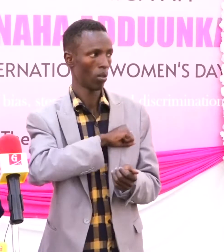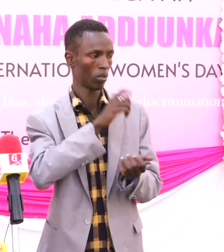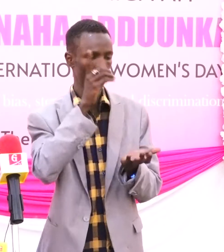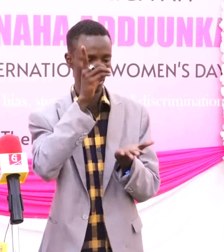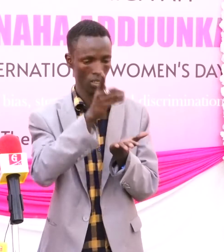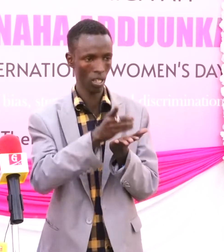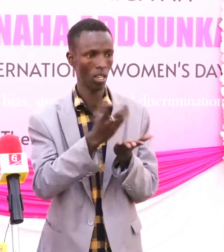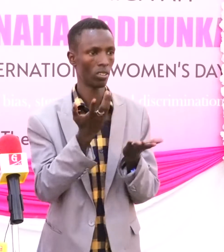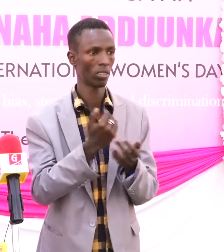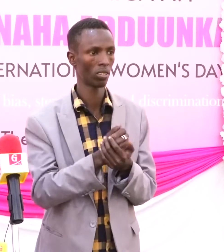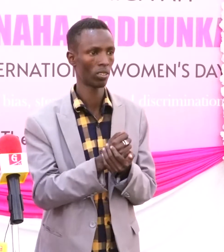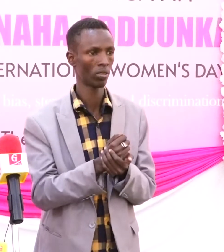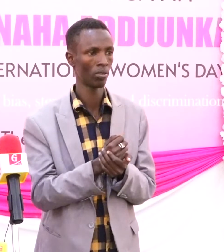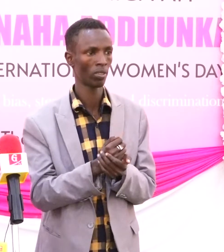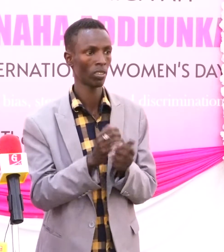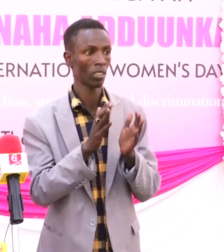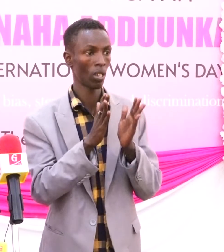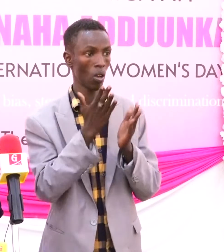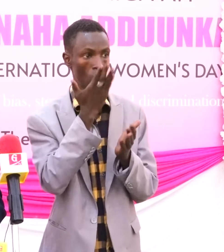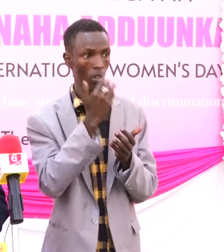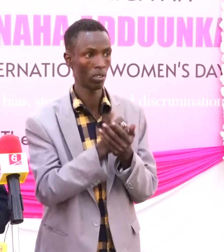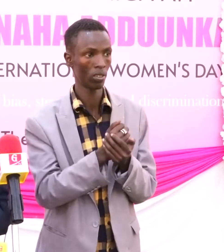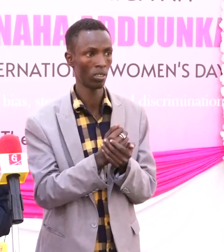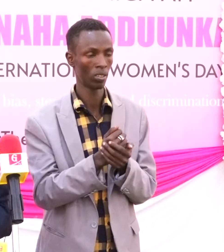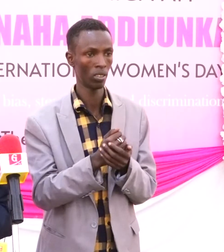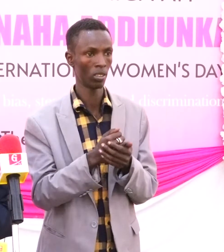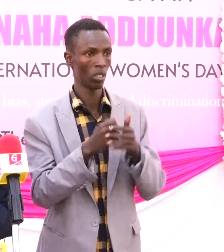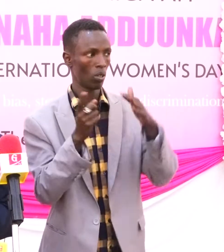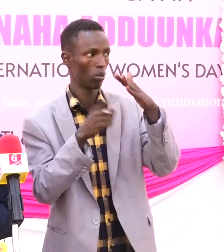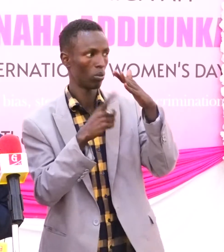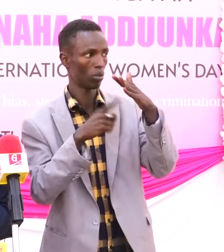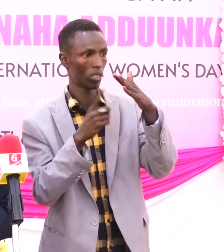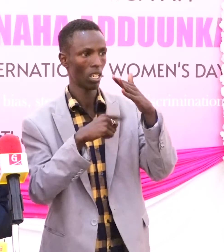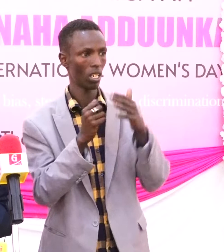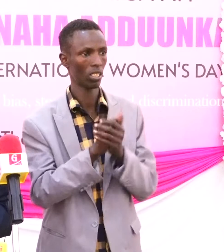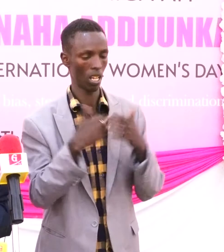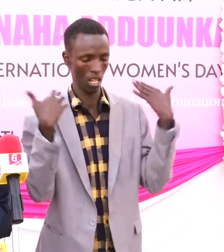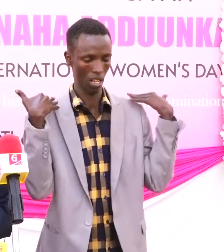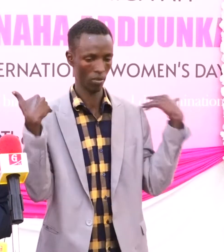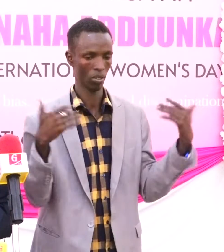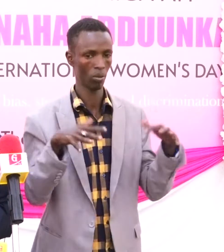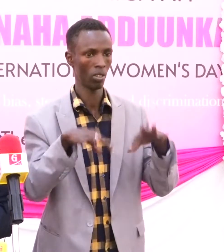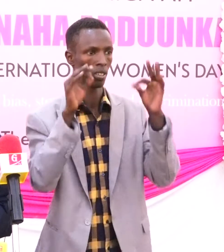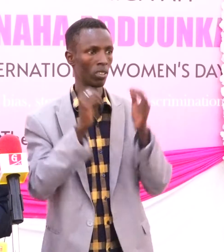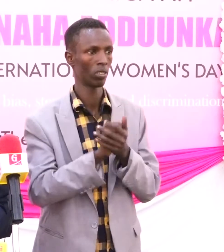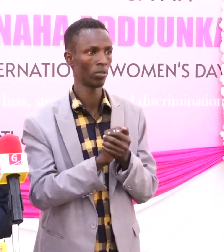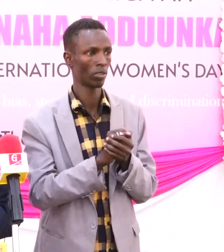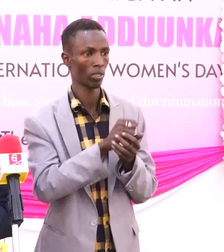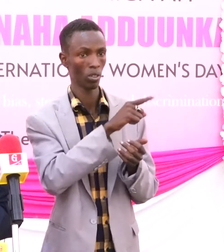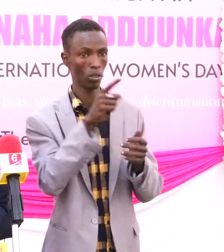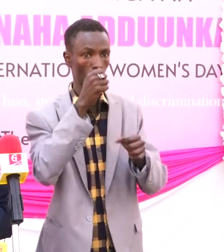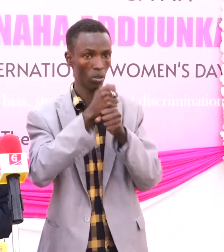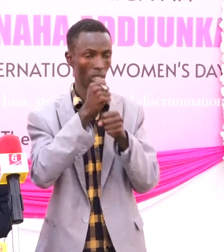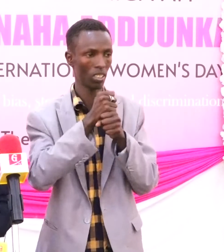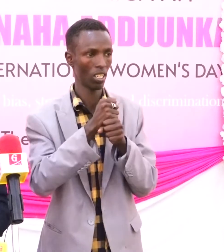وحن عدينا إن هنا يحاول كرني مليهين تاس أي وسارة عافمات قادتي أو أي كل شيء قيسا أو أي كنا حاول